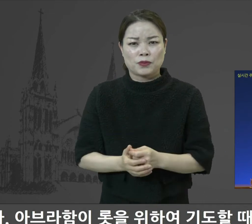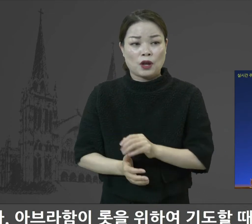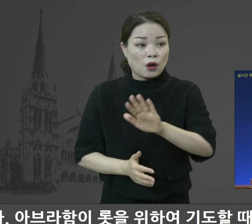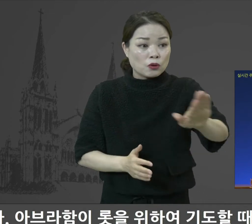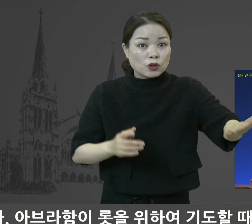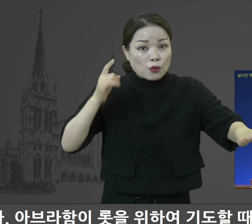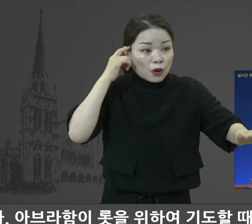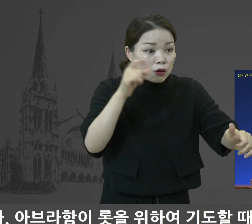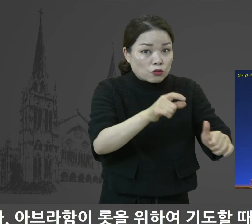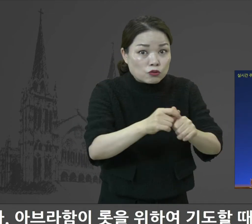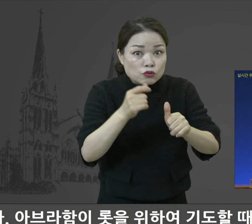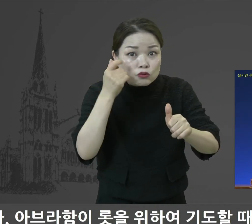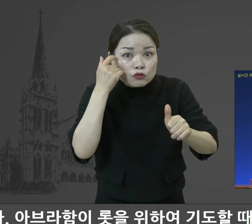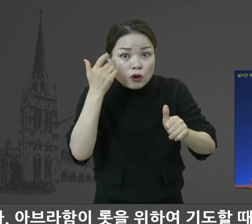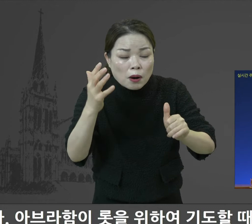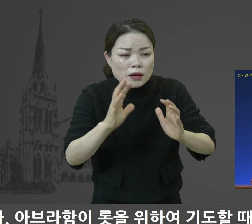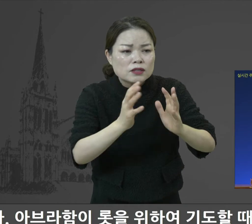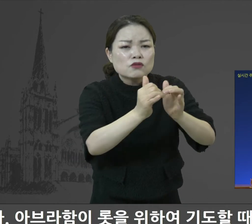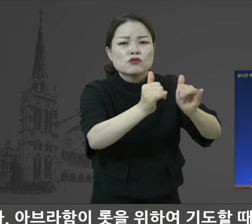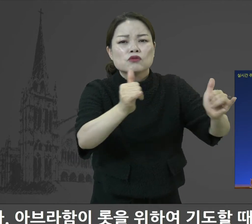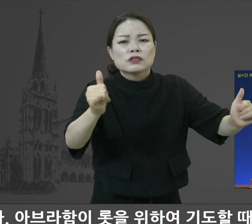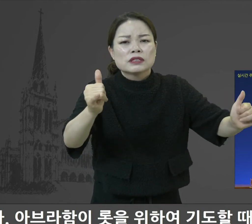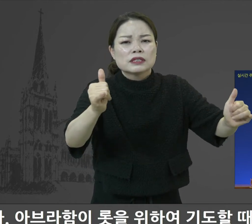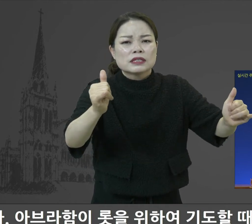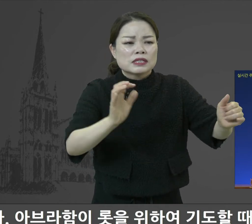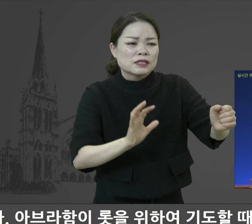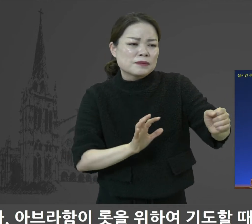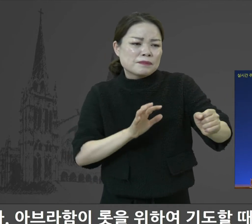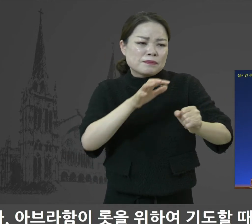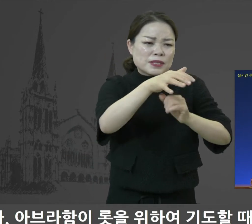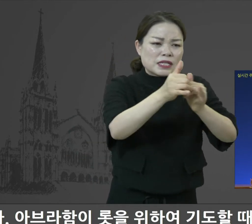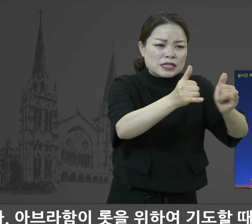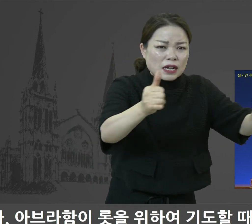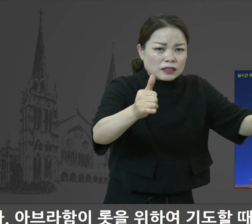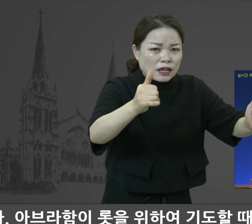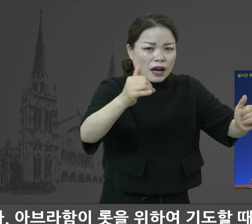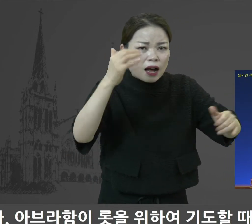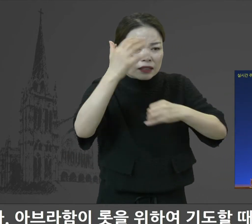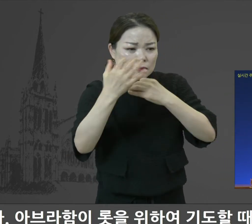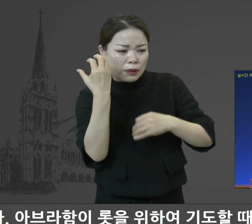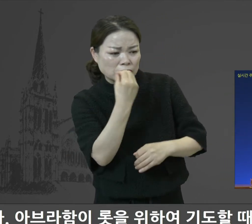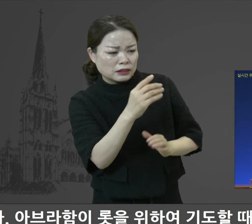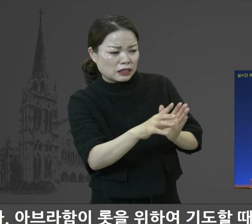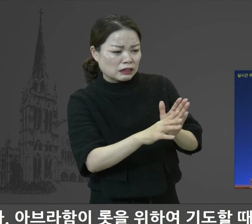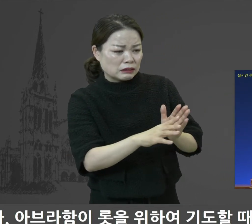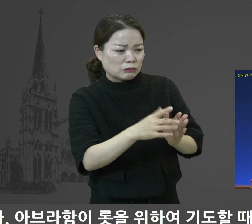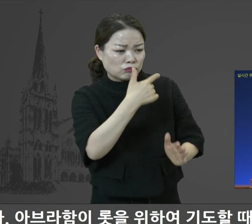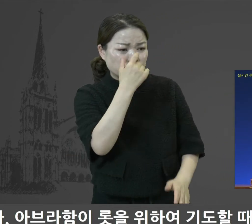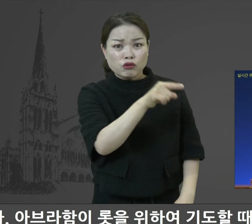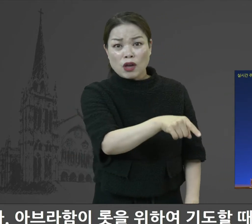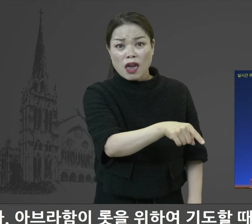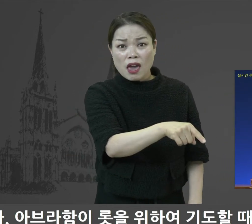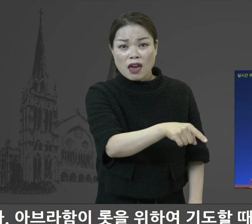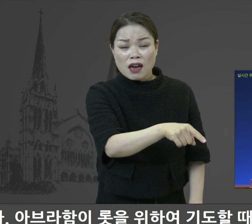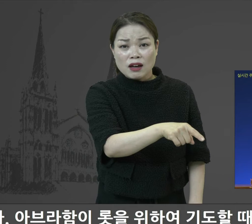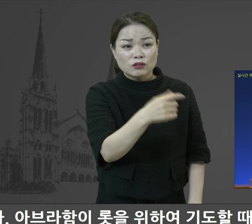받는 줄 아십니까? 인류 전체가, 인간 전체가 하나님 볼 때는 미달입니다. 그런데 누가 거기에 얹어주셨습니까?